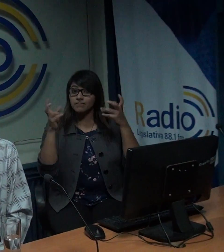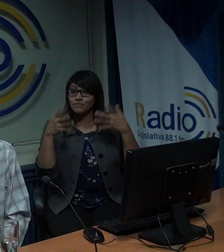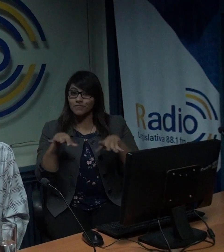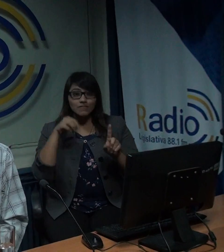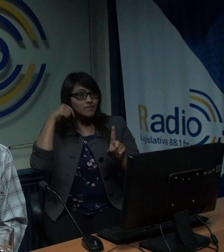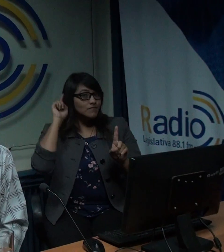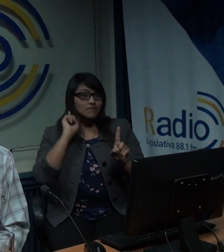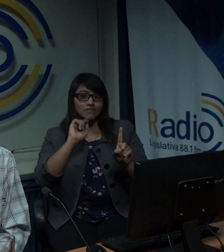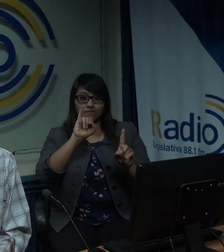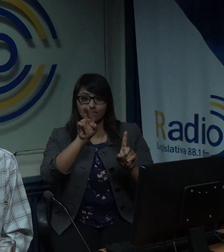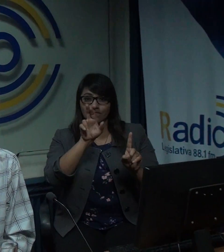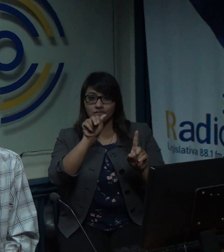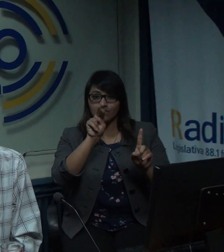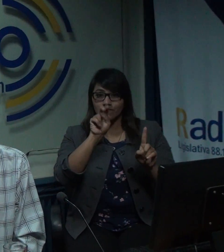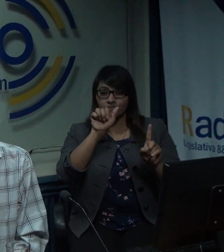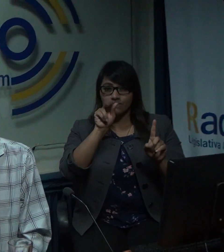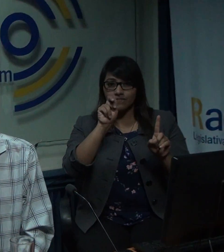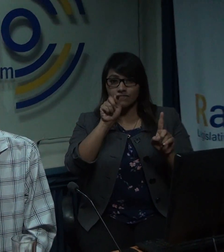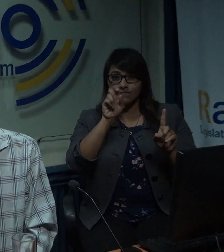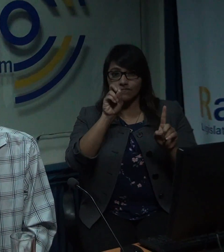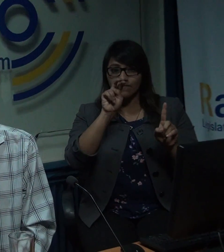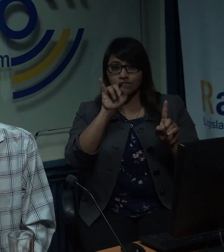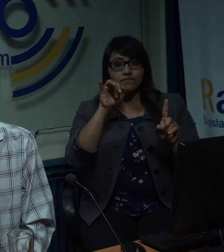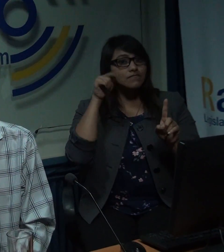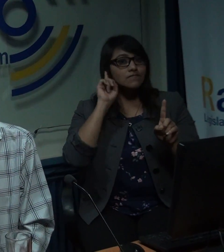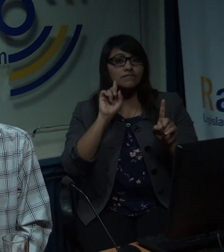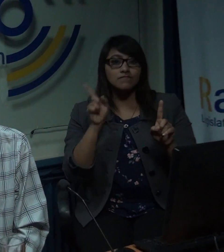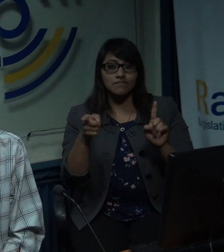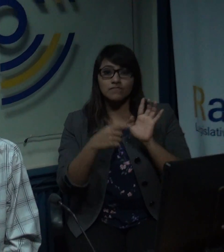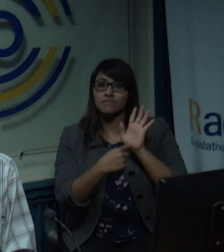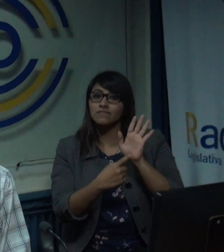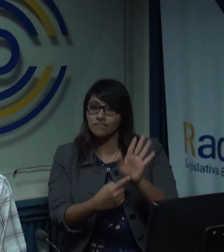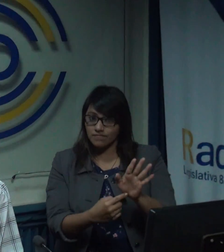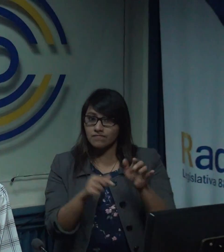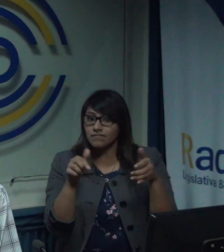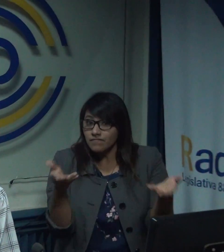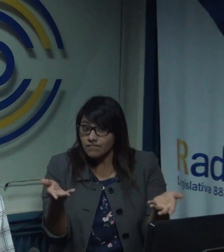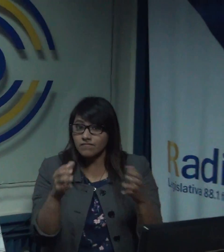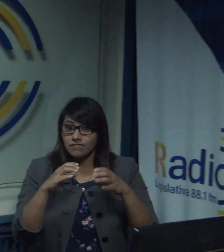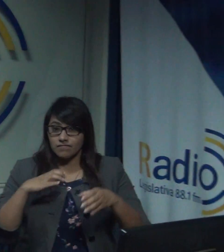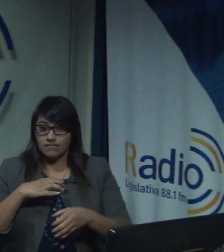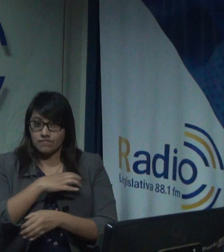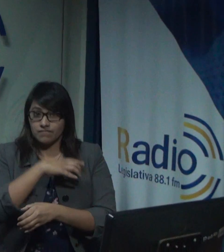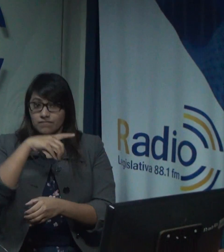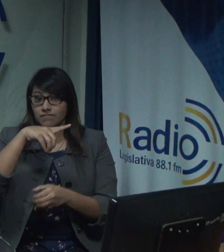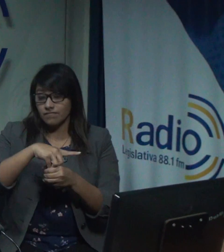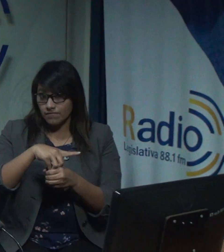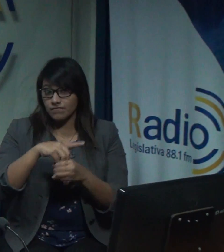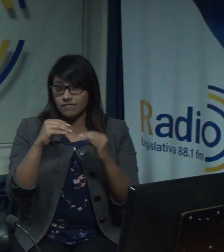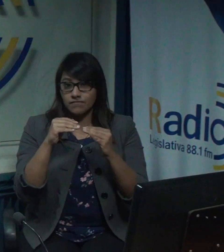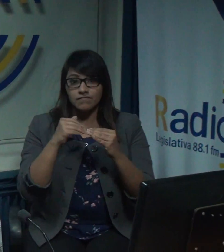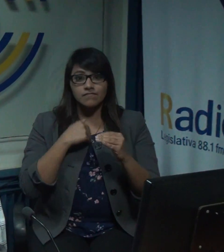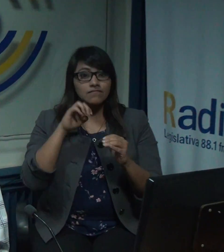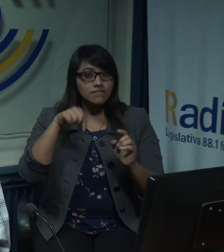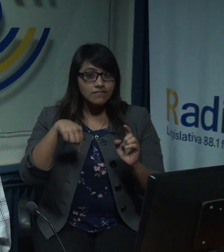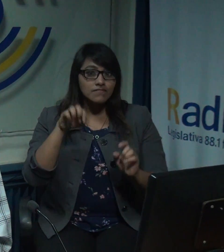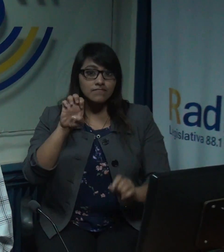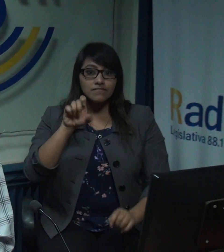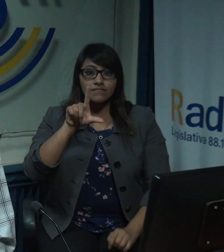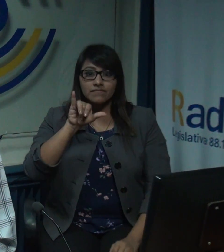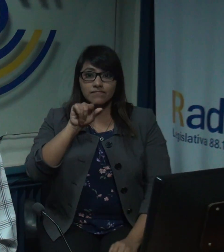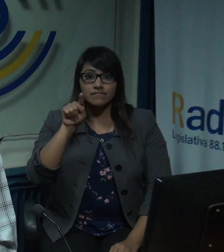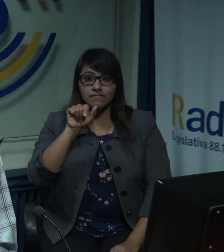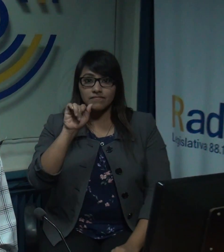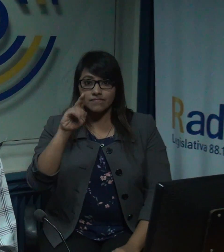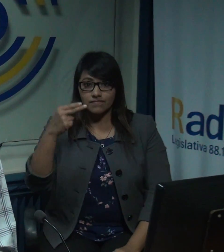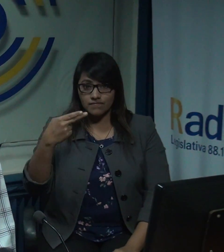con Juan Antonio Monge, él es delegado del presidente del CONA-IPD. Pero también me encuentro con Elizabeth Carrillo. Ella